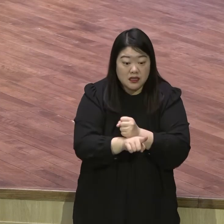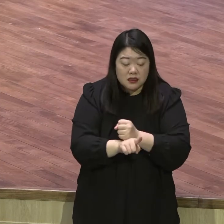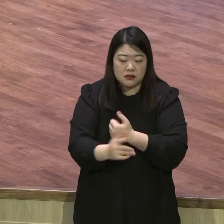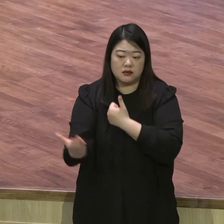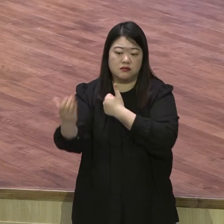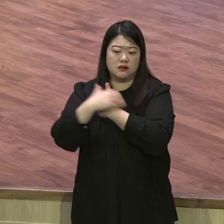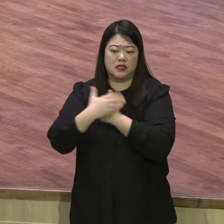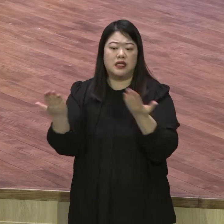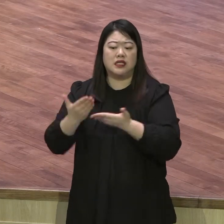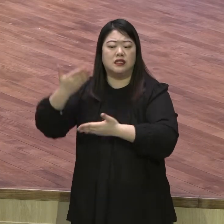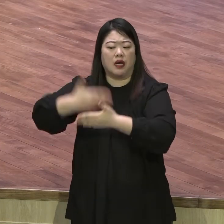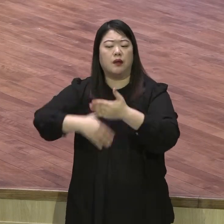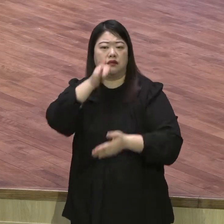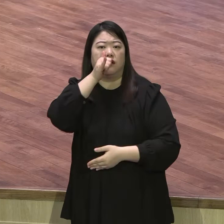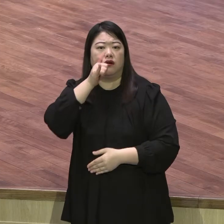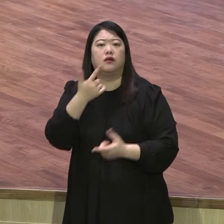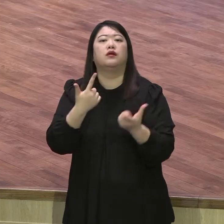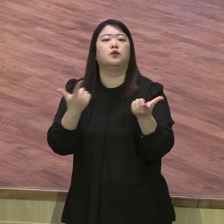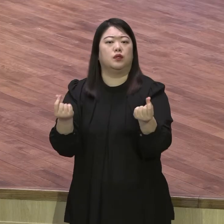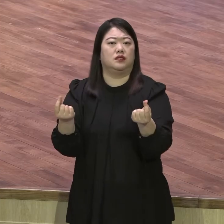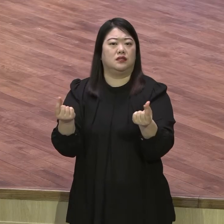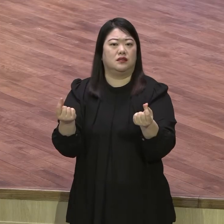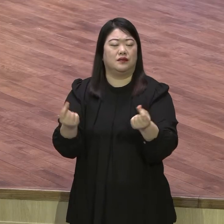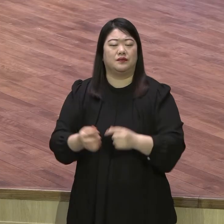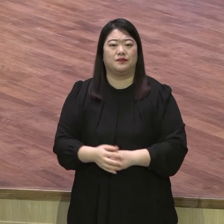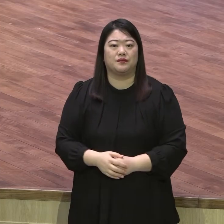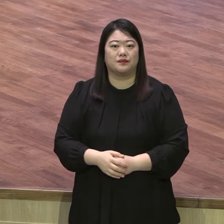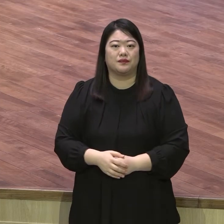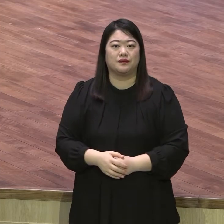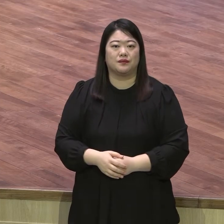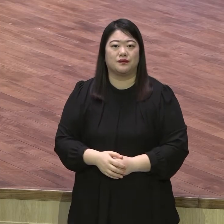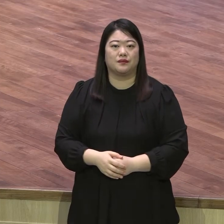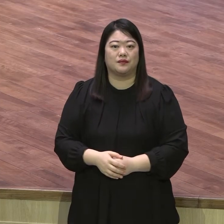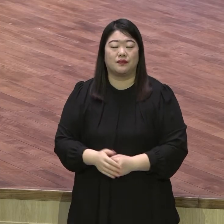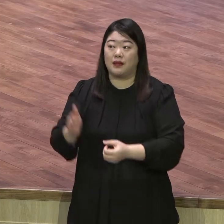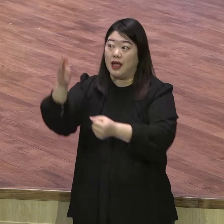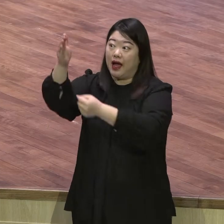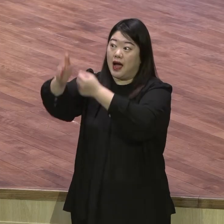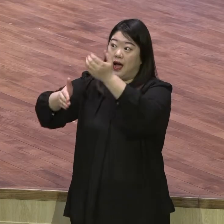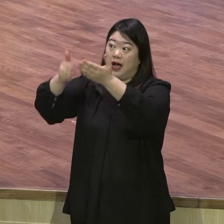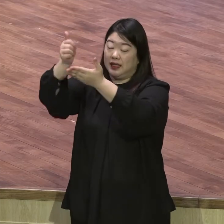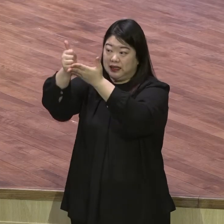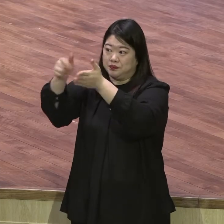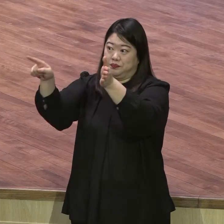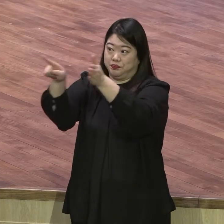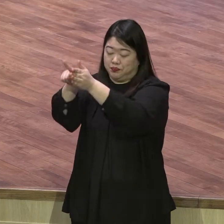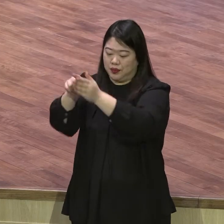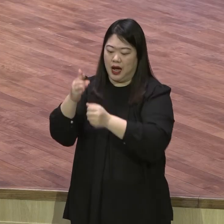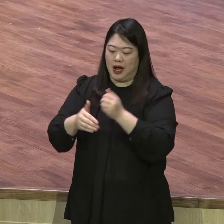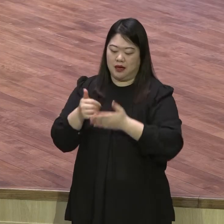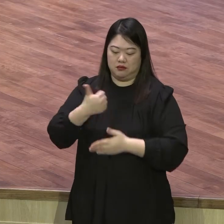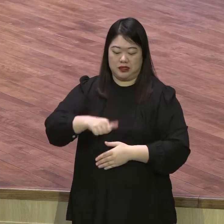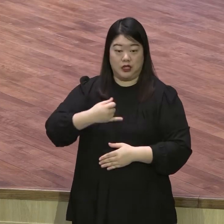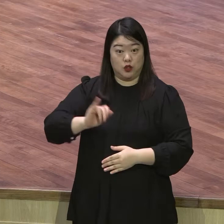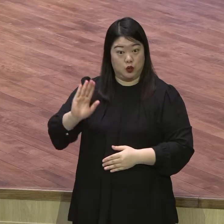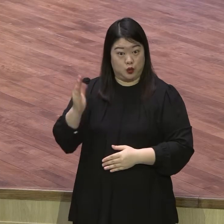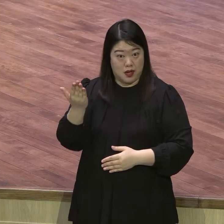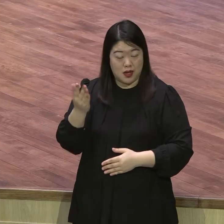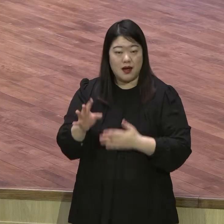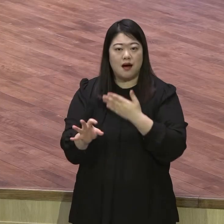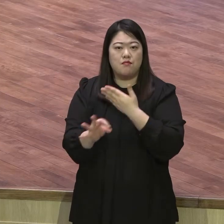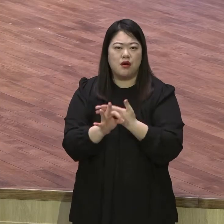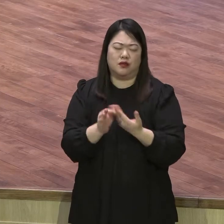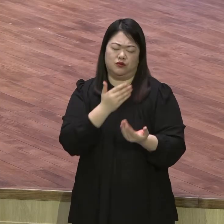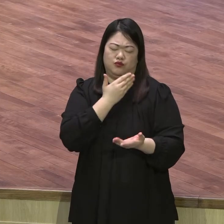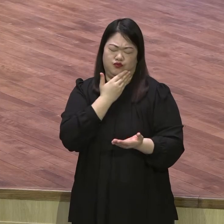그리고 이렇게 하나님의 새로운 피조물 된 재창조의 축복을 회복한 하나님의 사람으로서 가장 중요한 한 가지를 말할